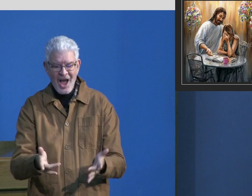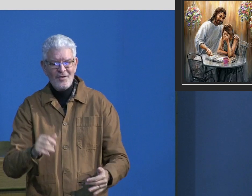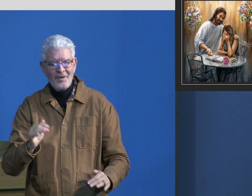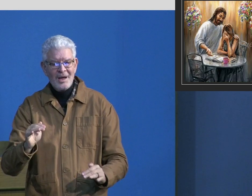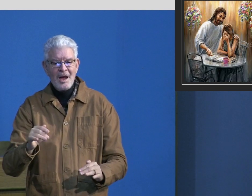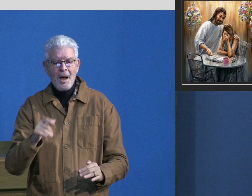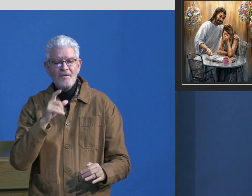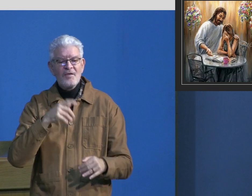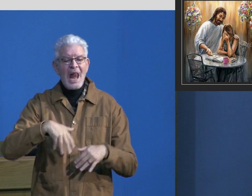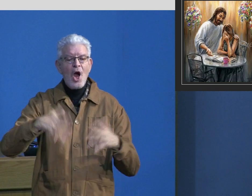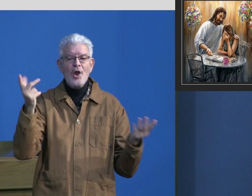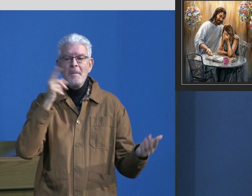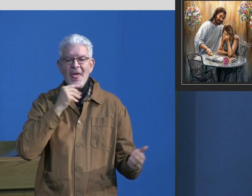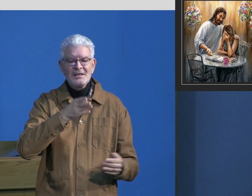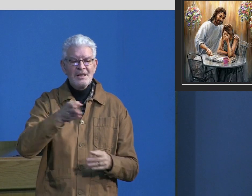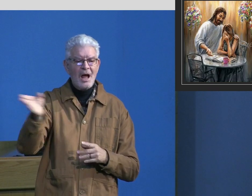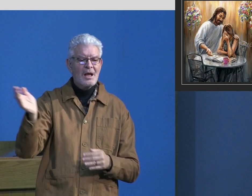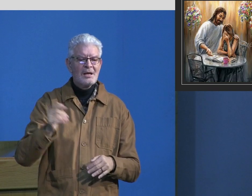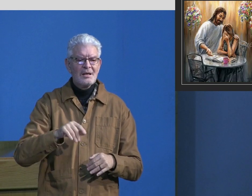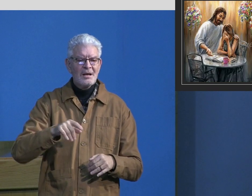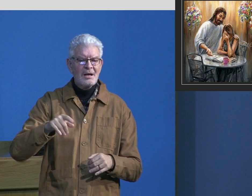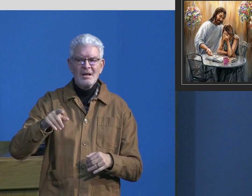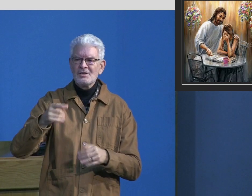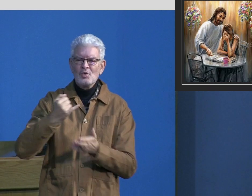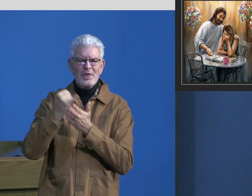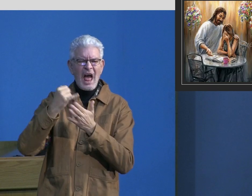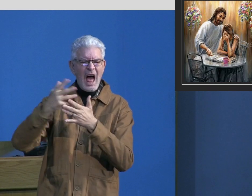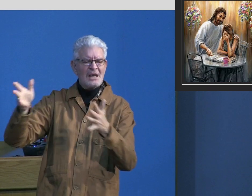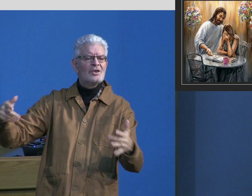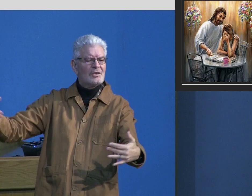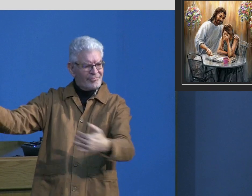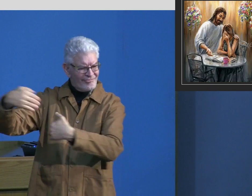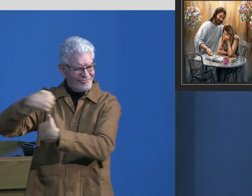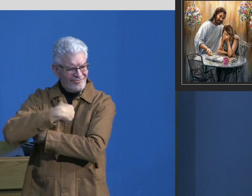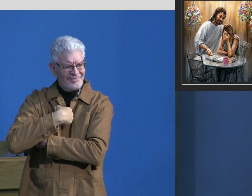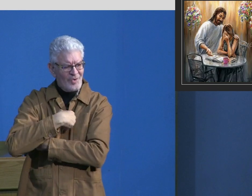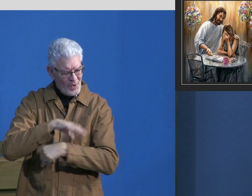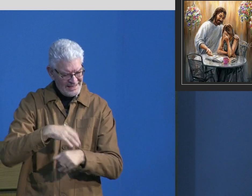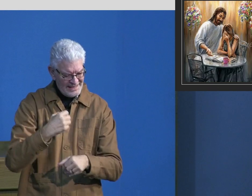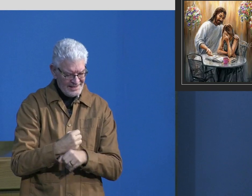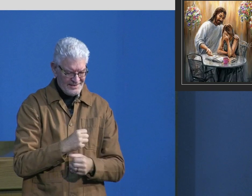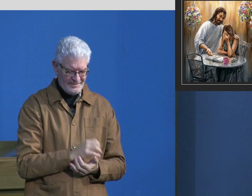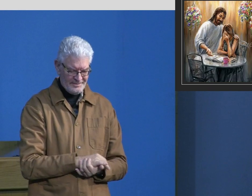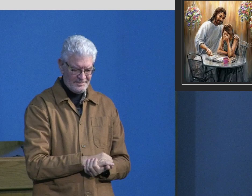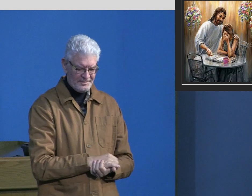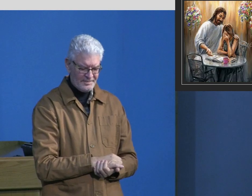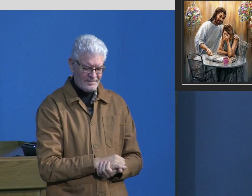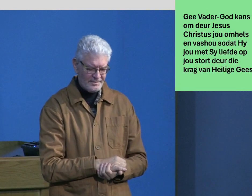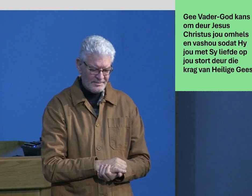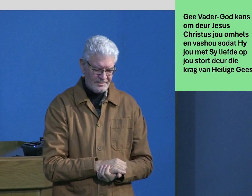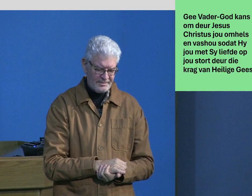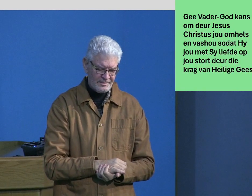getroos. Hy is ook daar vir verlore mense om hulle te omhels en hulle terug te